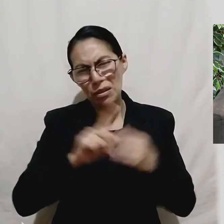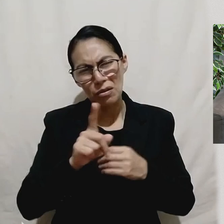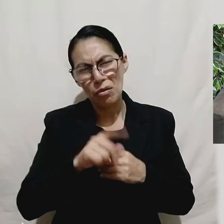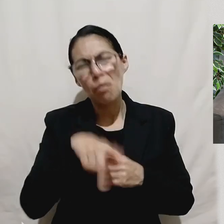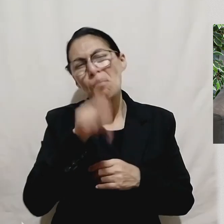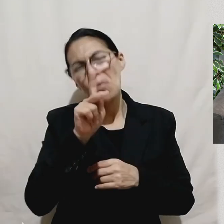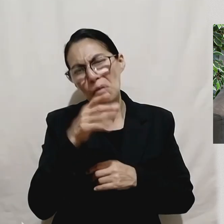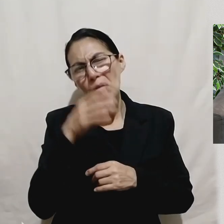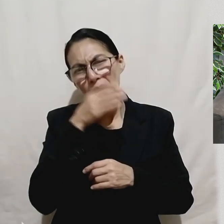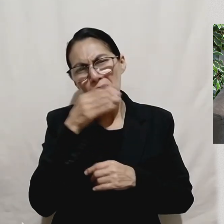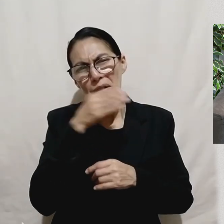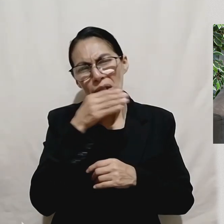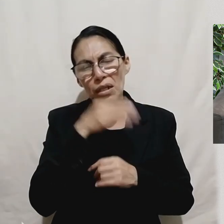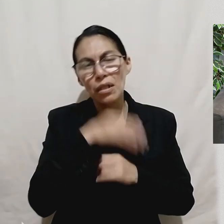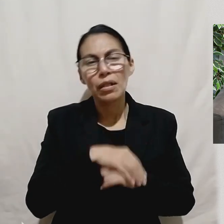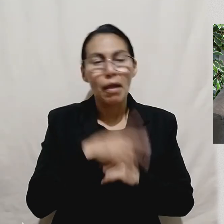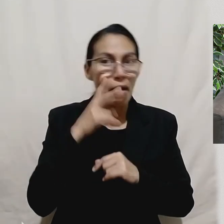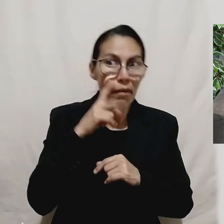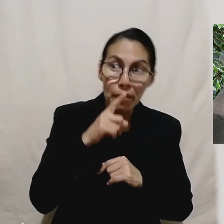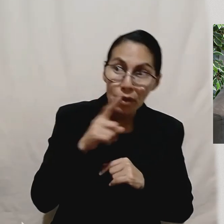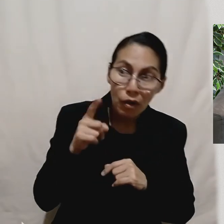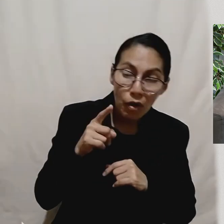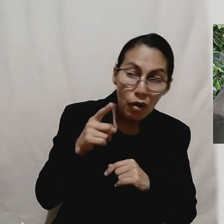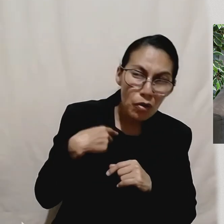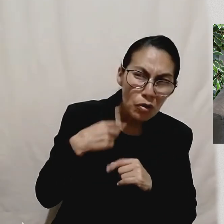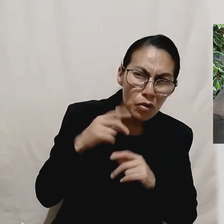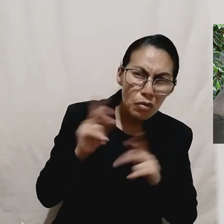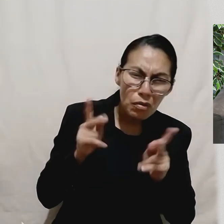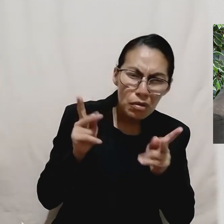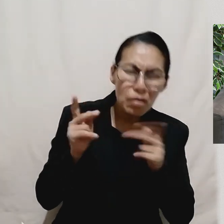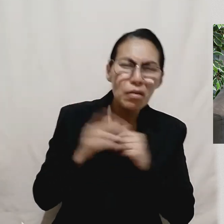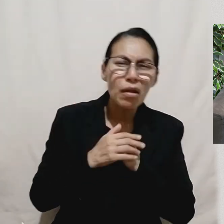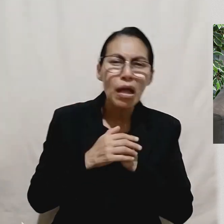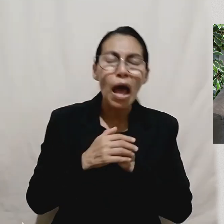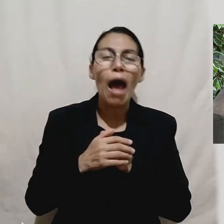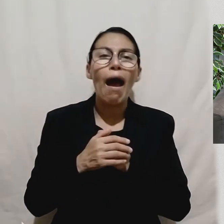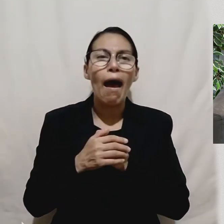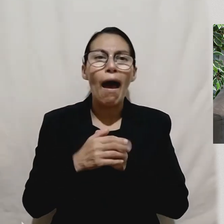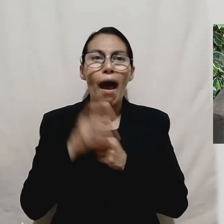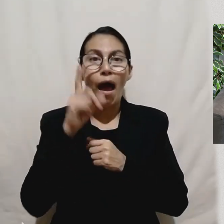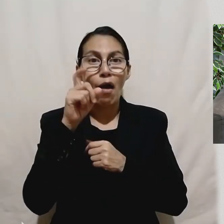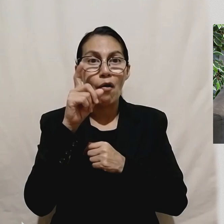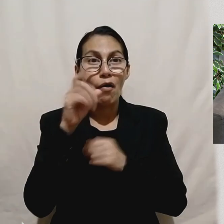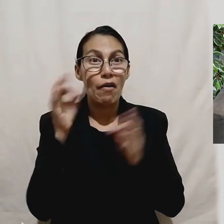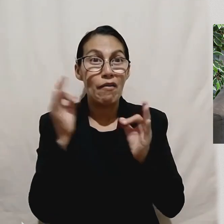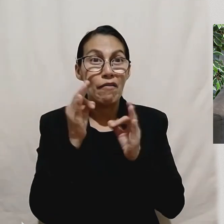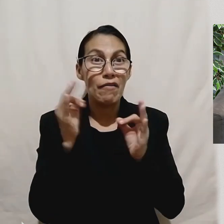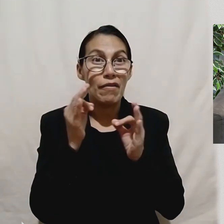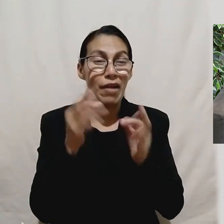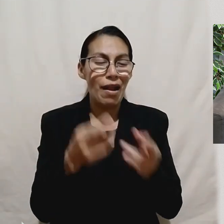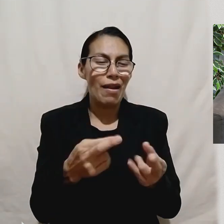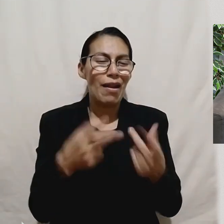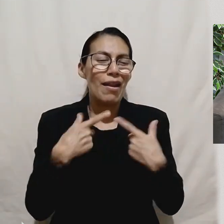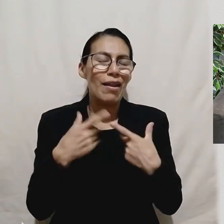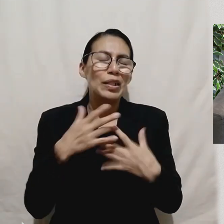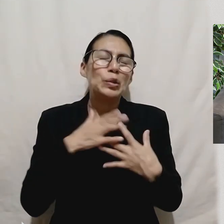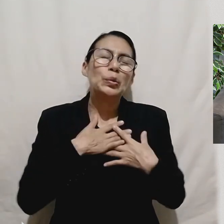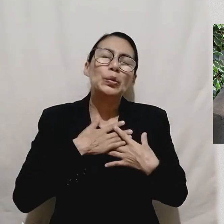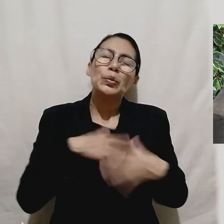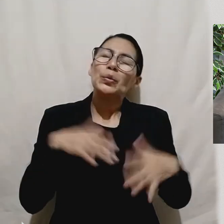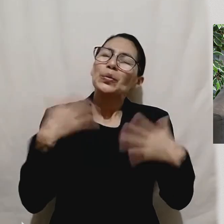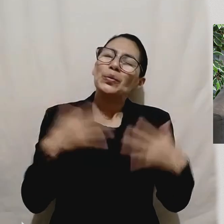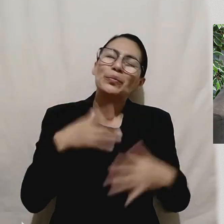adventista pero era cristiana este nos dio trabajando se puso a platicar con nosotros Nos regaló aguas frías que era algo que apreciamos